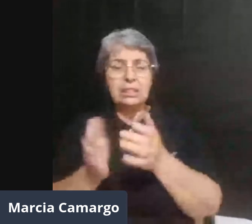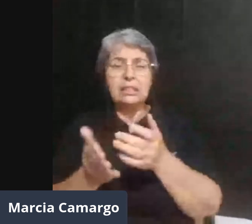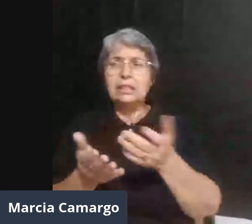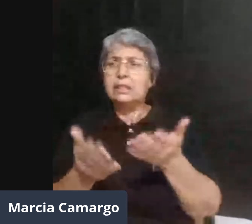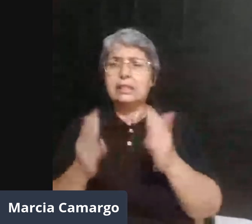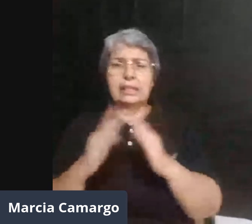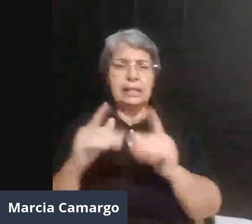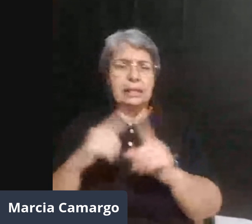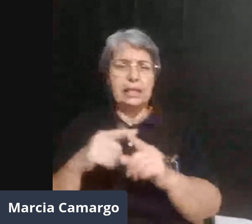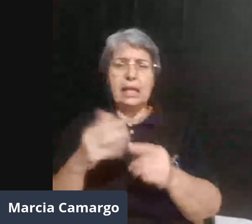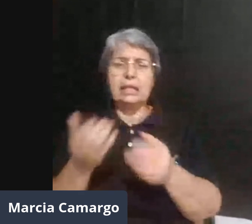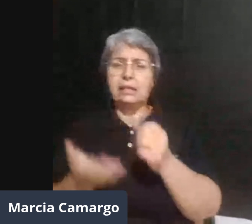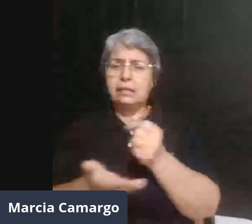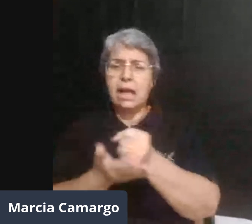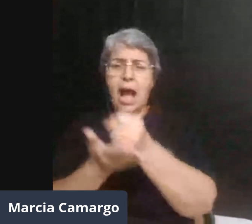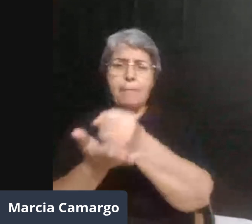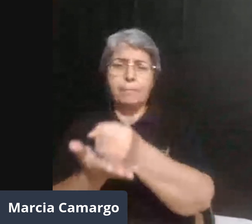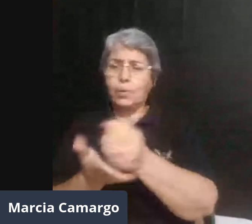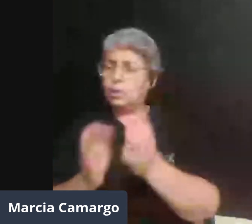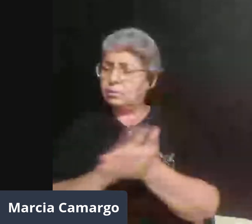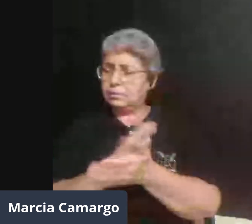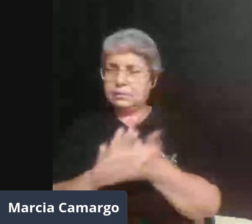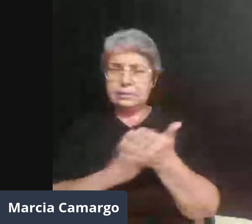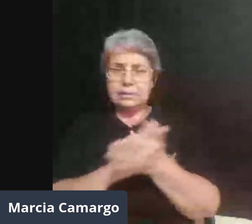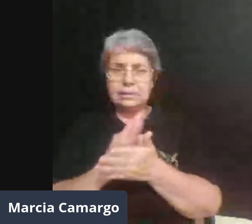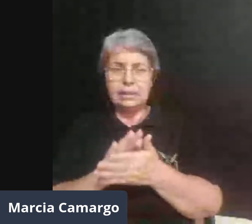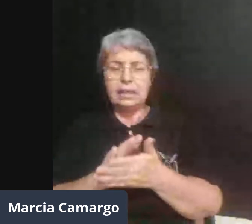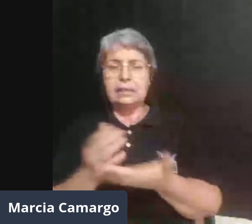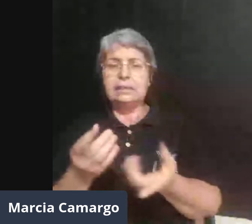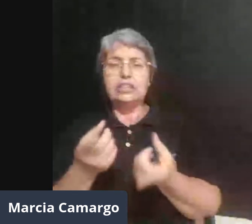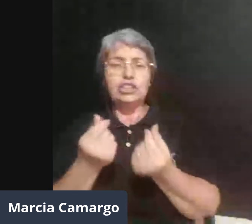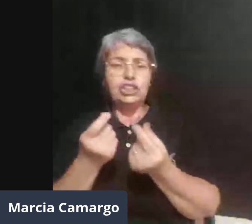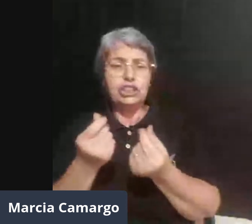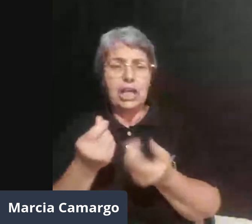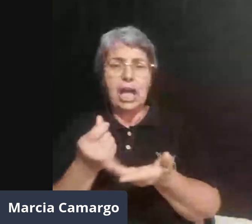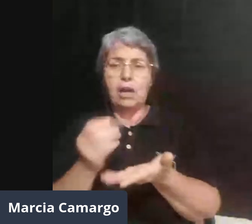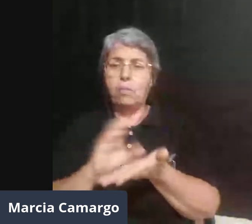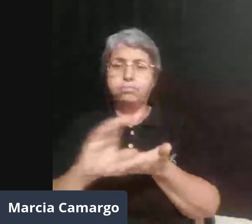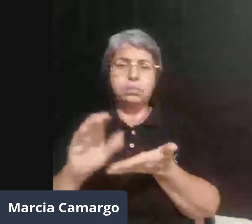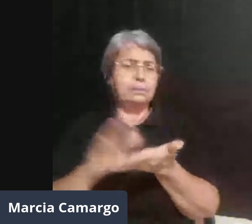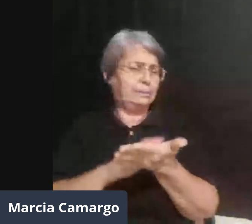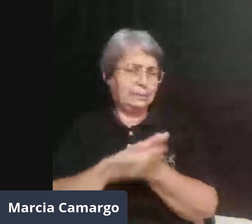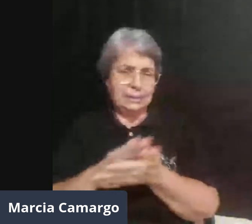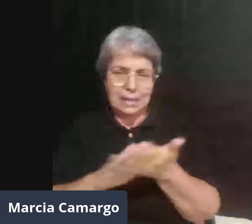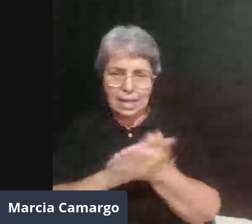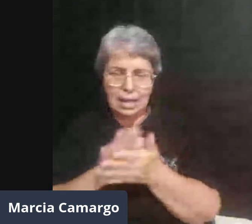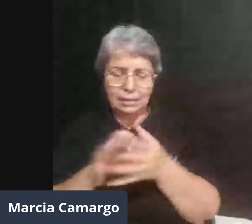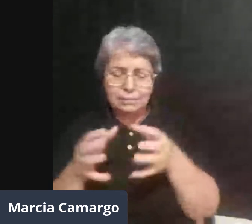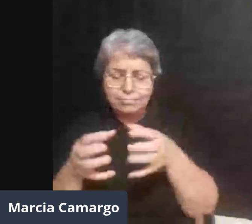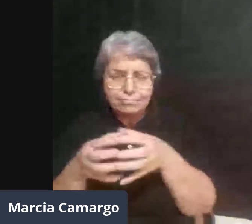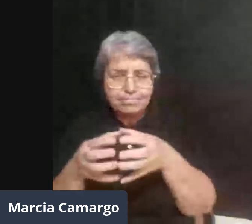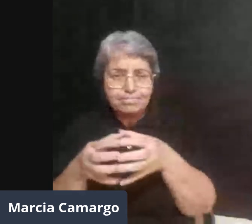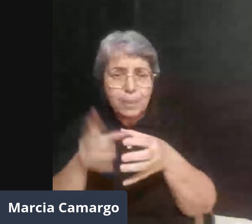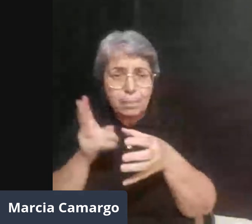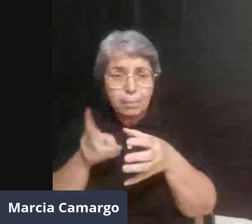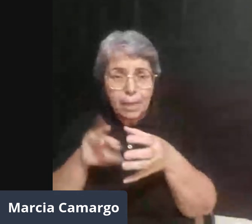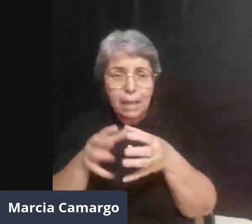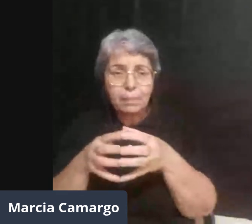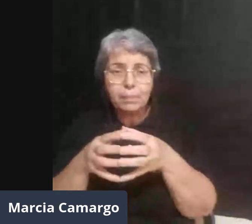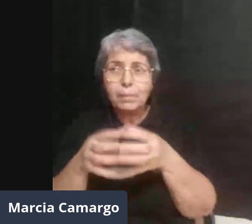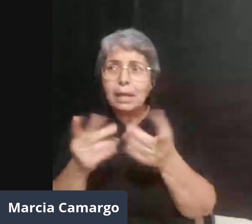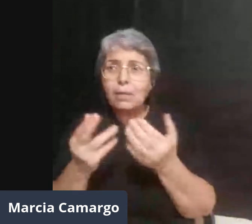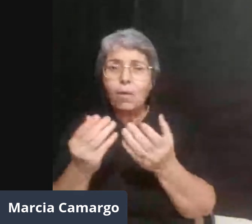material. Somente um punhadinho de crentes, um pequeno rebanho, acompanhou o nascimento da noiva, assim como